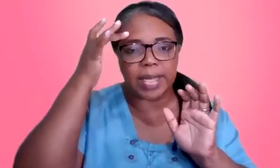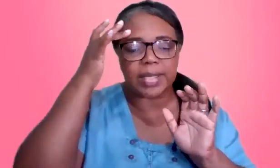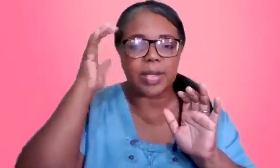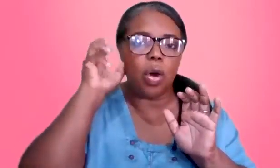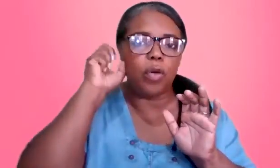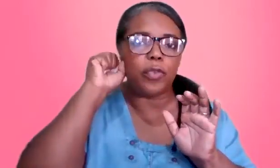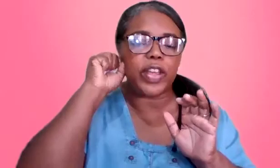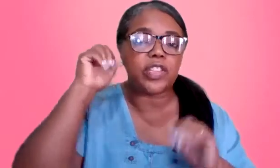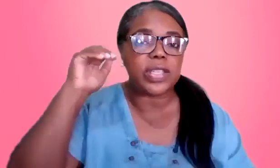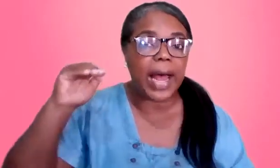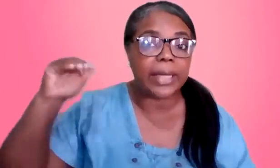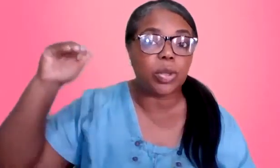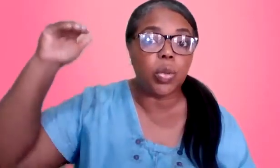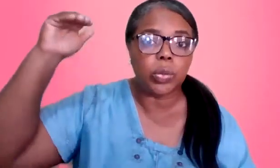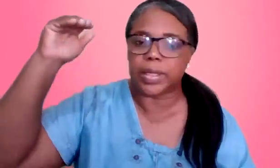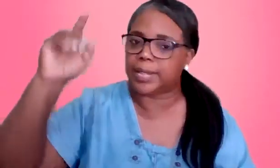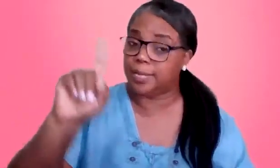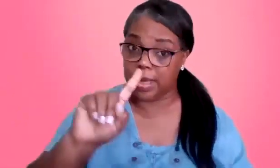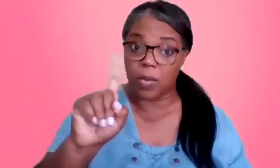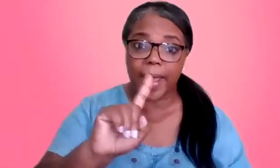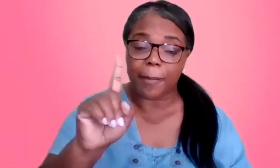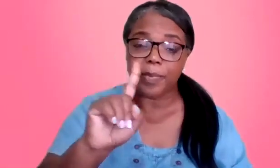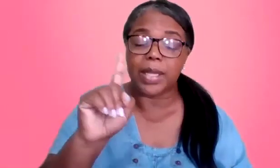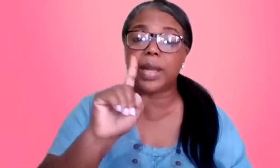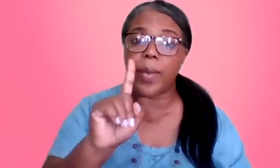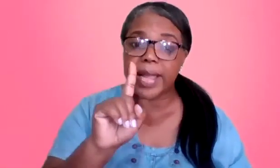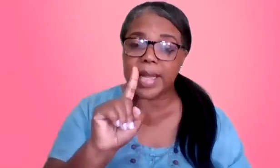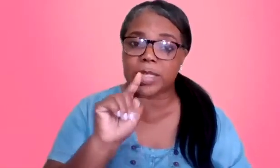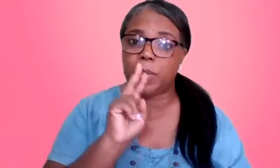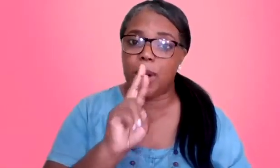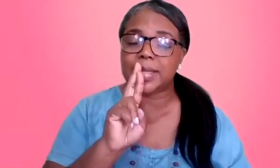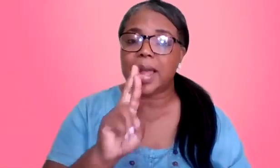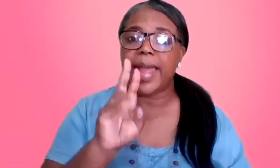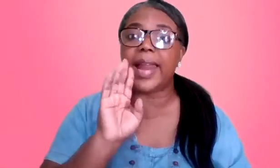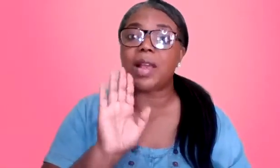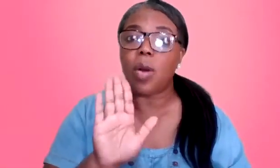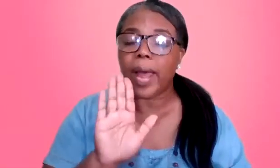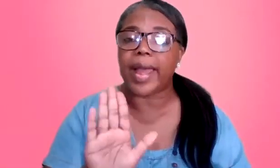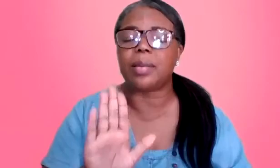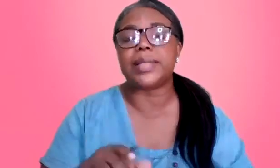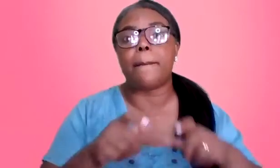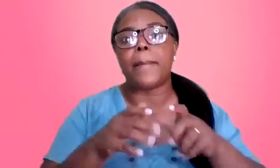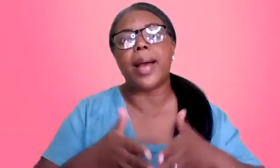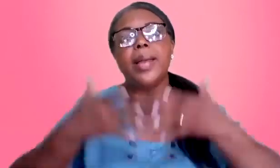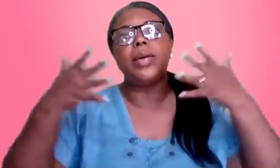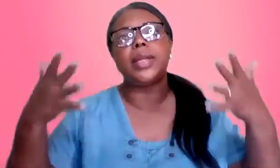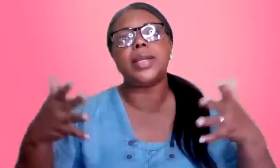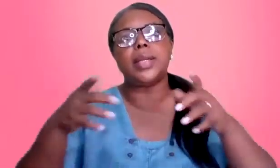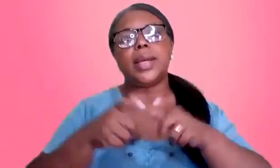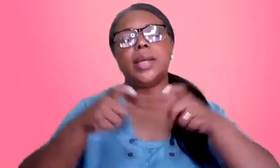pessoas ouvintes adultas, não é. Então, essa resposta, ela é incorreta, mas a maioria